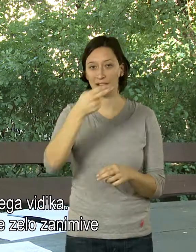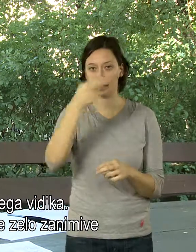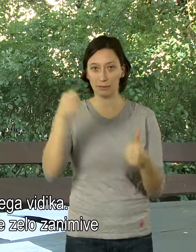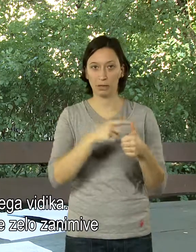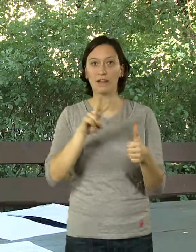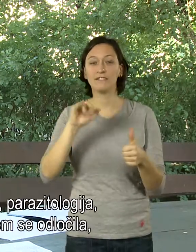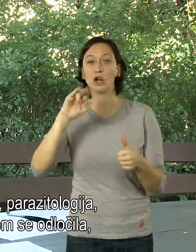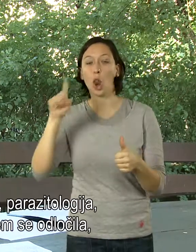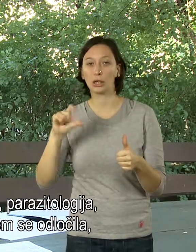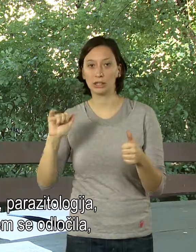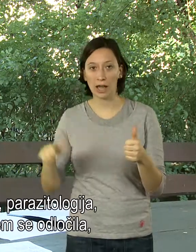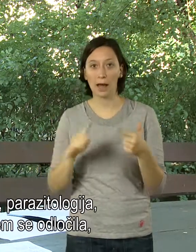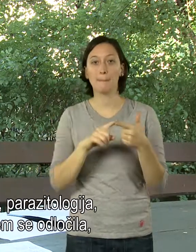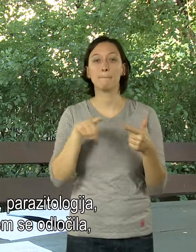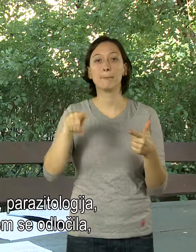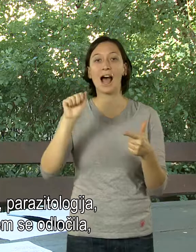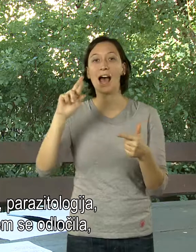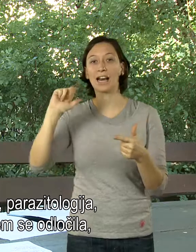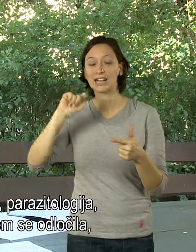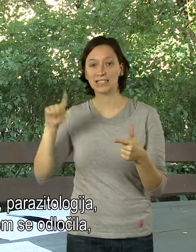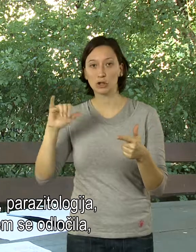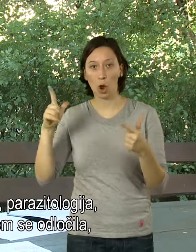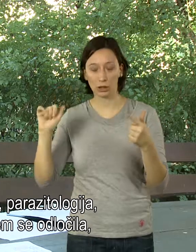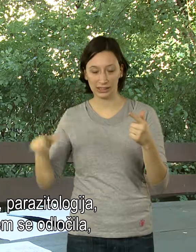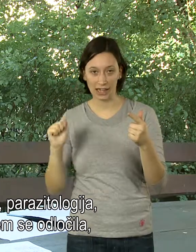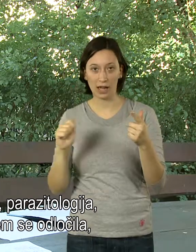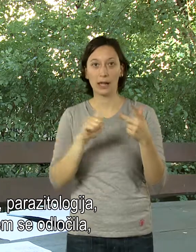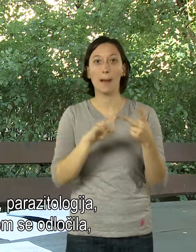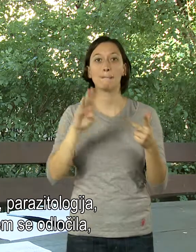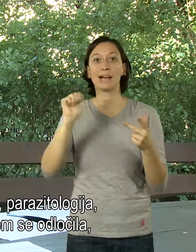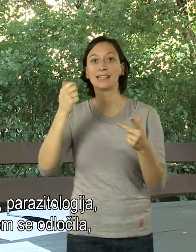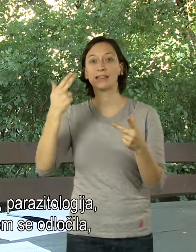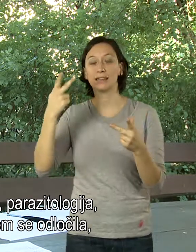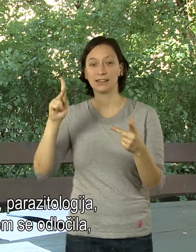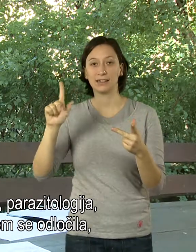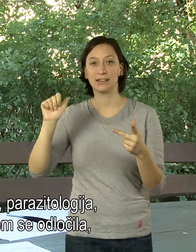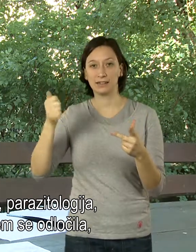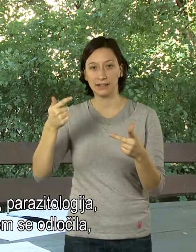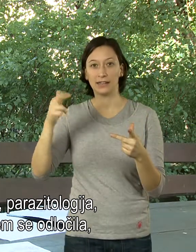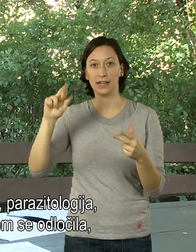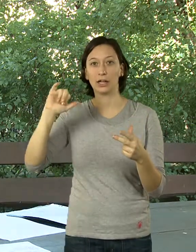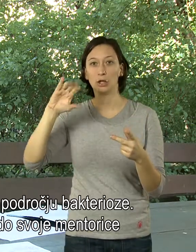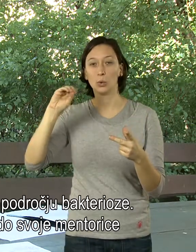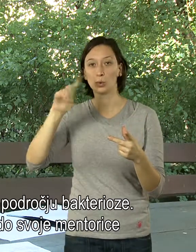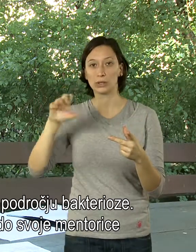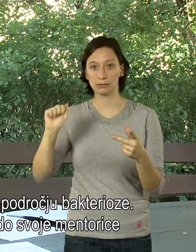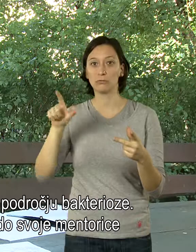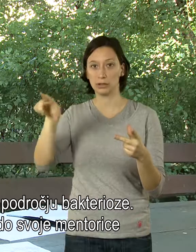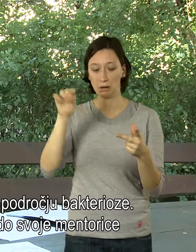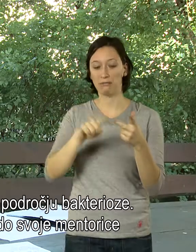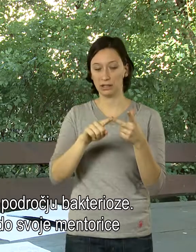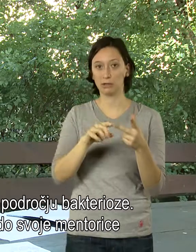zelo zanimive teme, virologija, parazitologija in bakterioza, sem se odločila, da izberem na